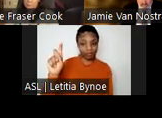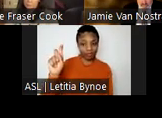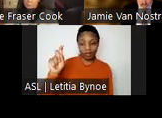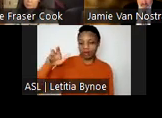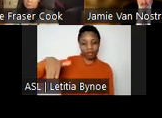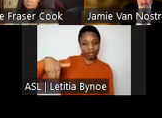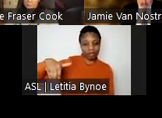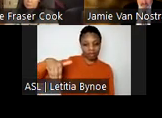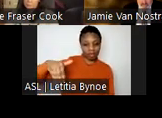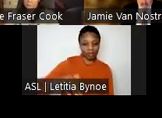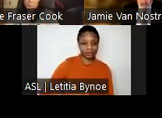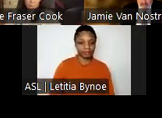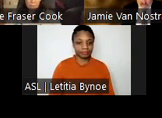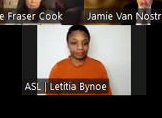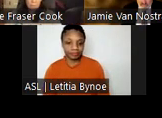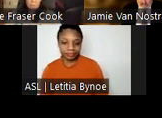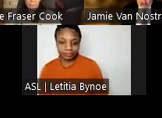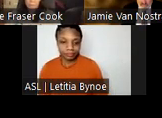unido No